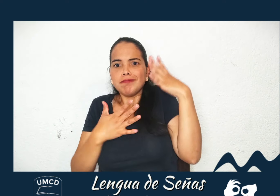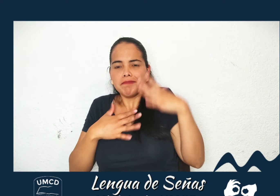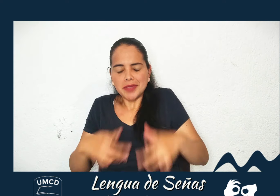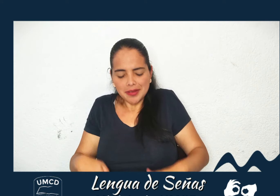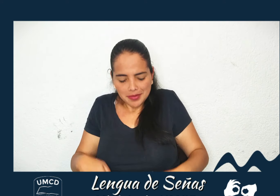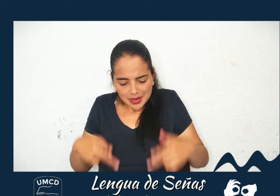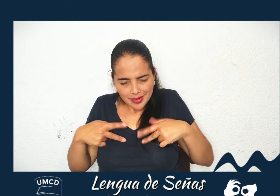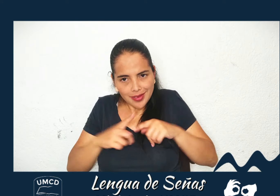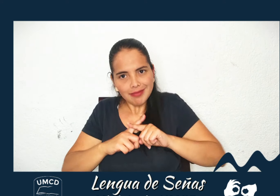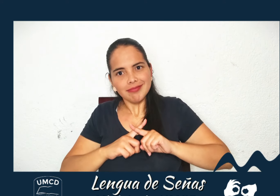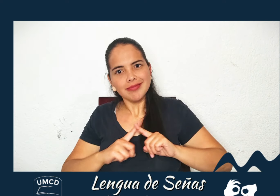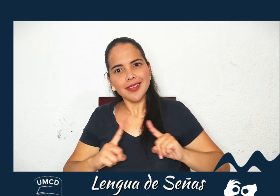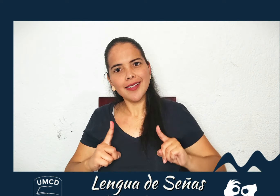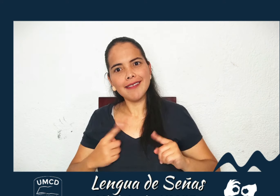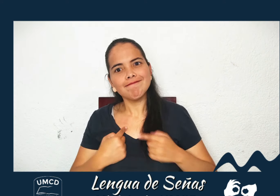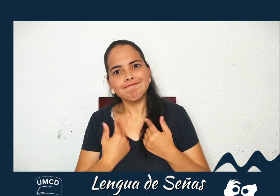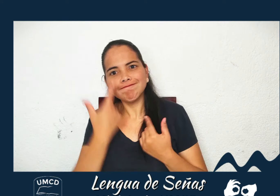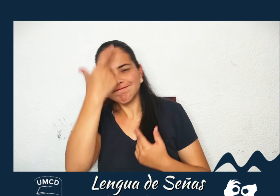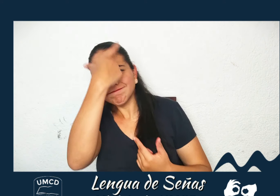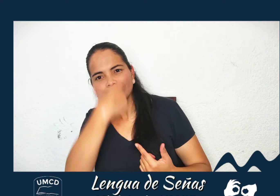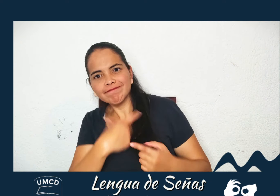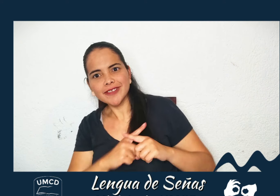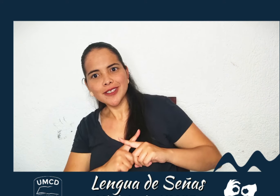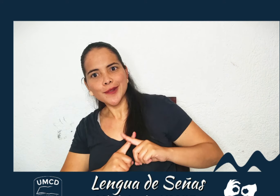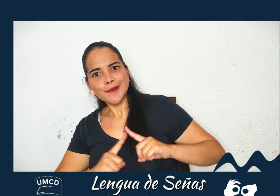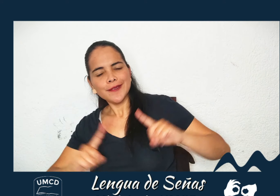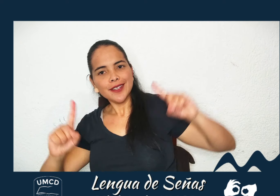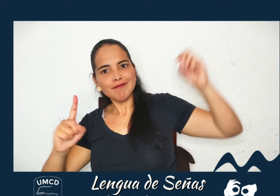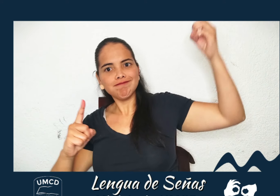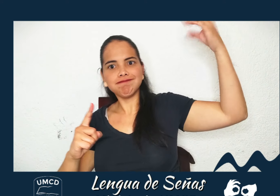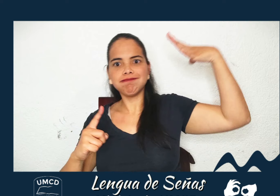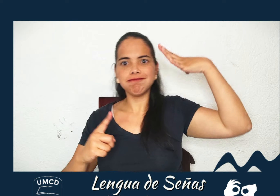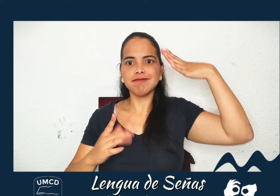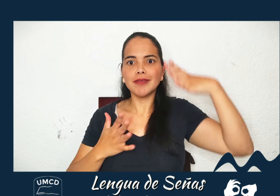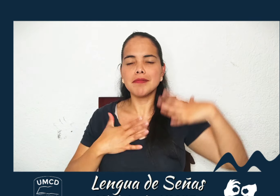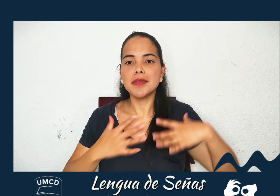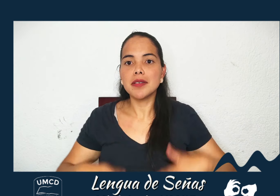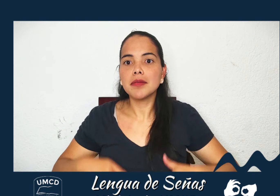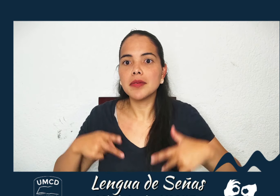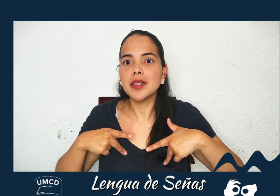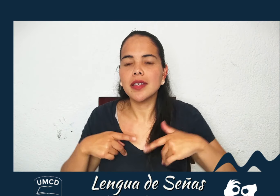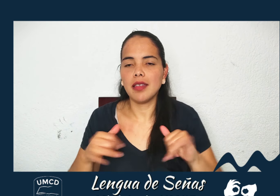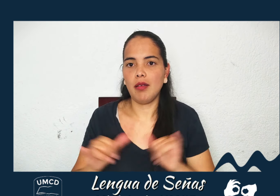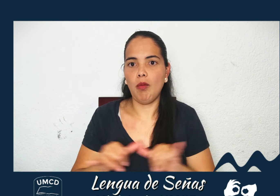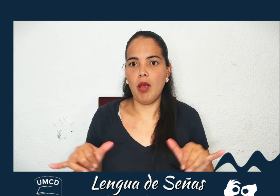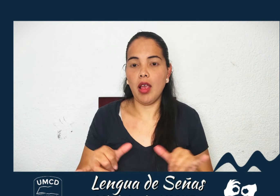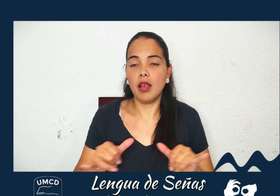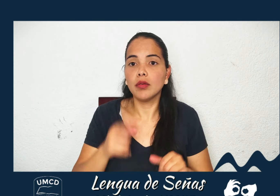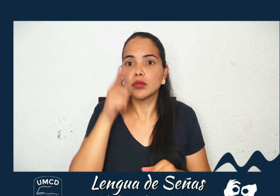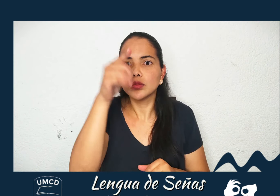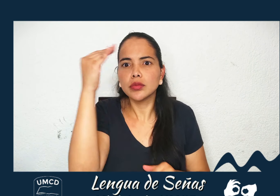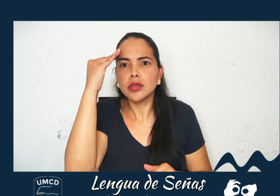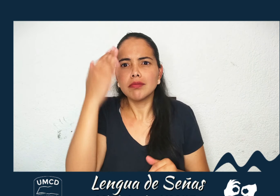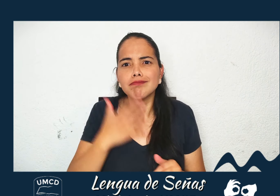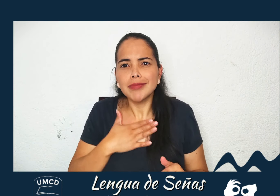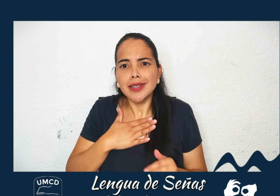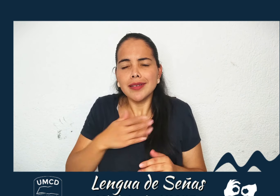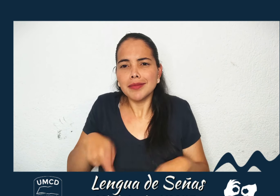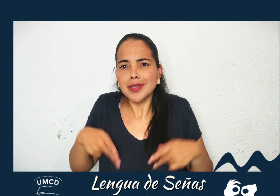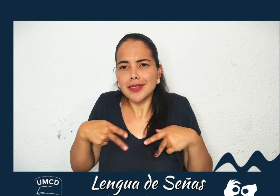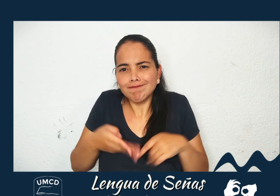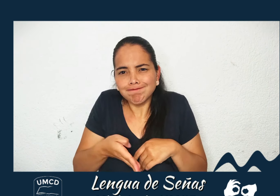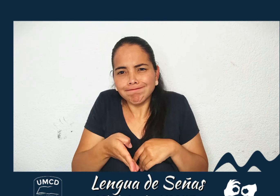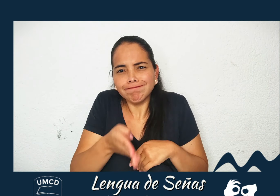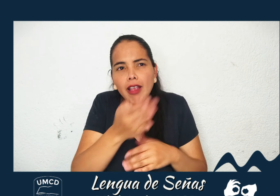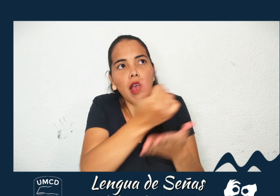como dice en el Salmo 119, versículo 105, que es nuestra lámpara a nuestros pies y es la lumbrera de